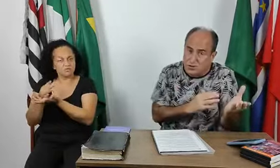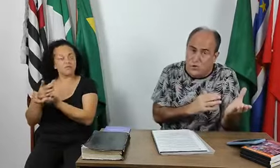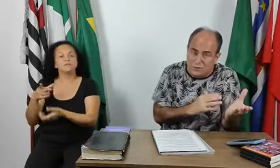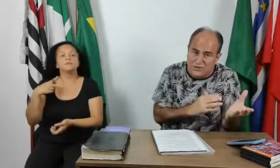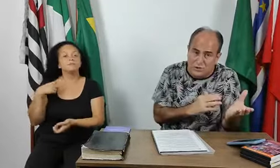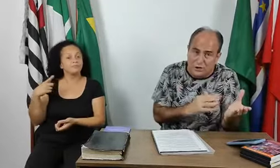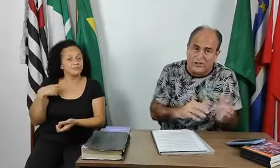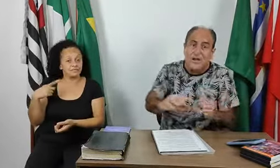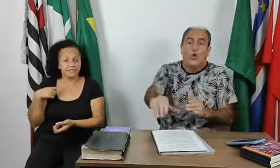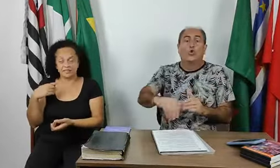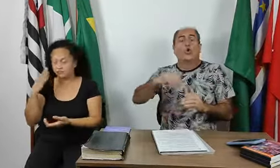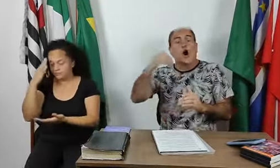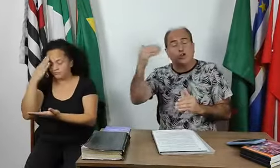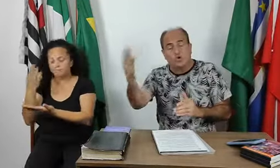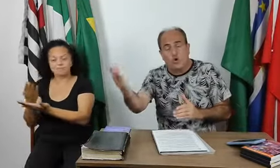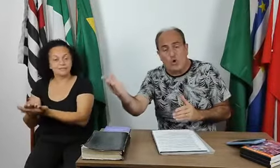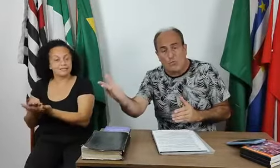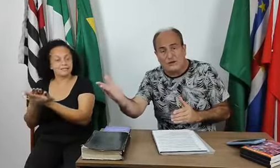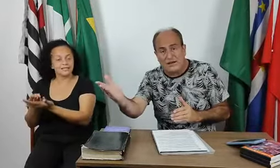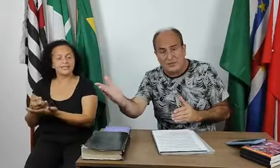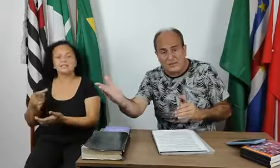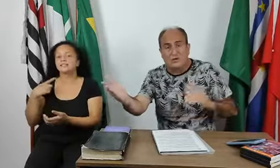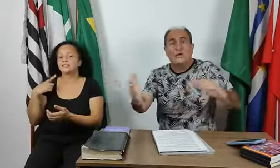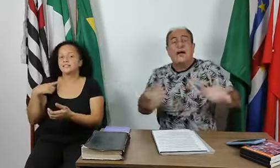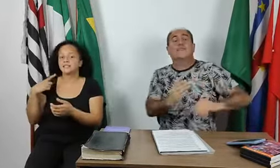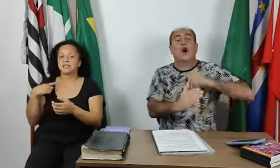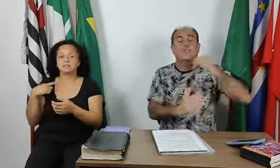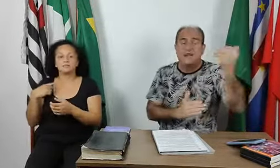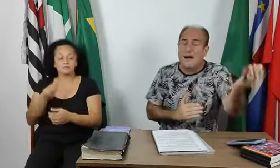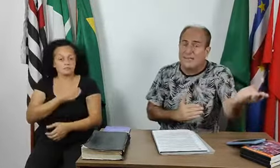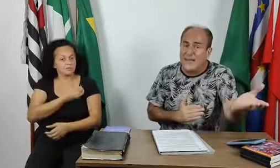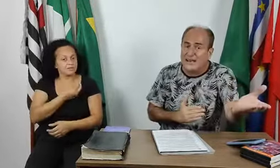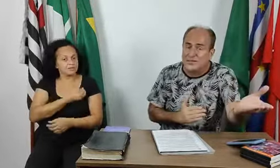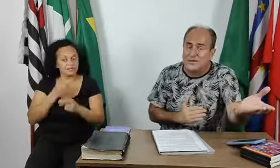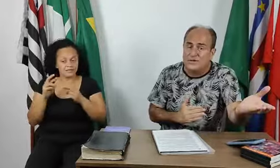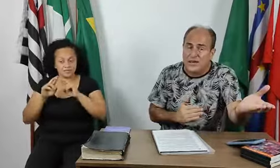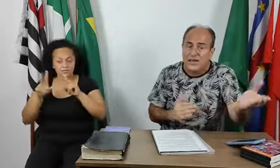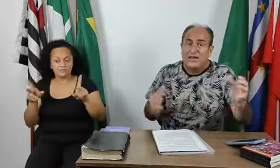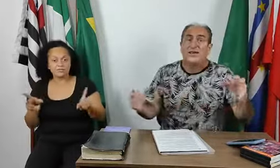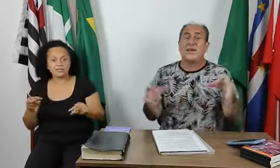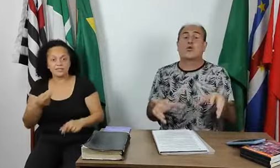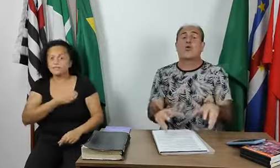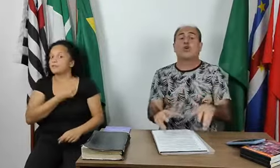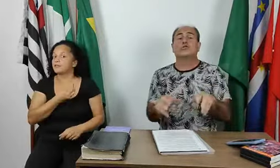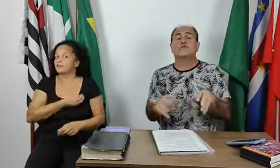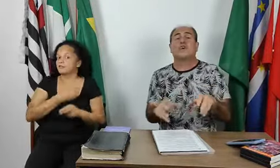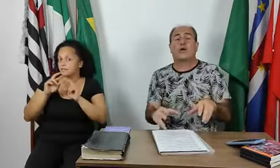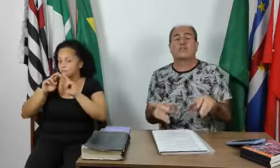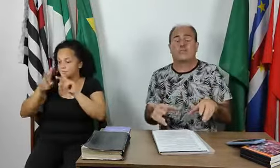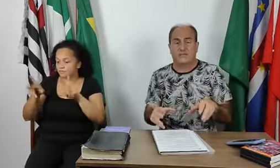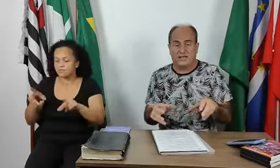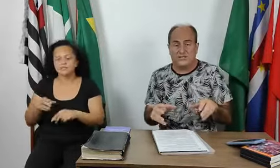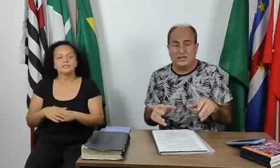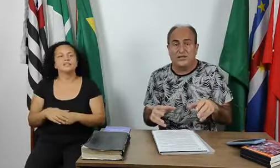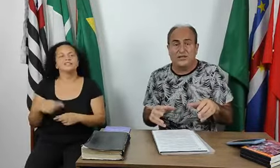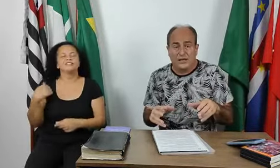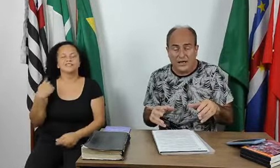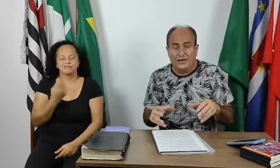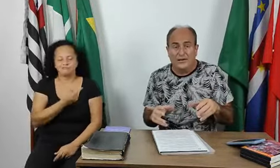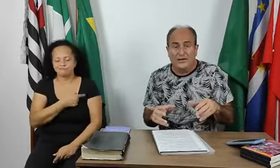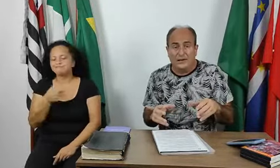nossas confissões, o nosso comportamento, a nossa maneira de viver e,